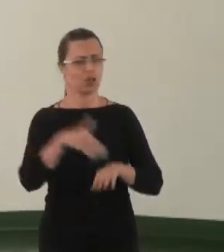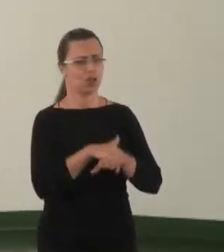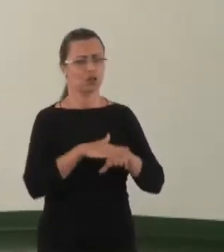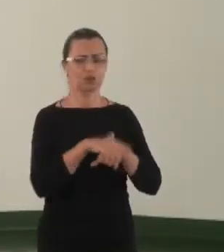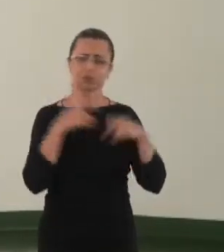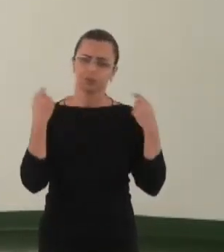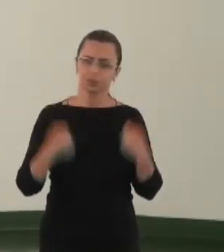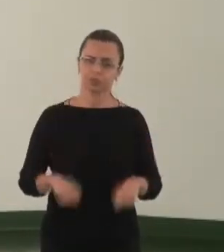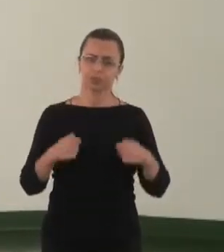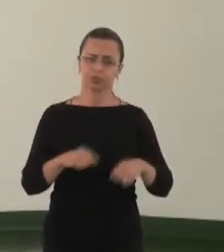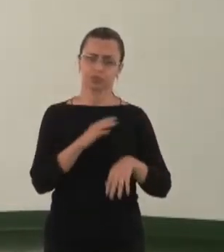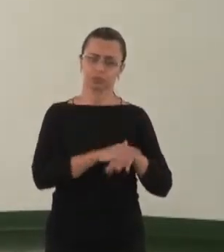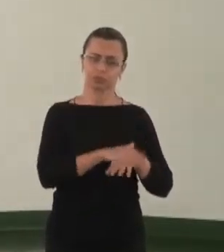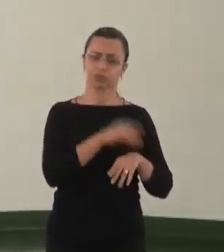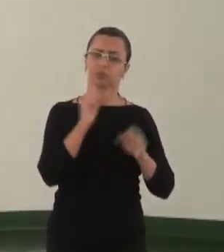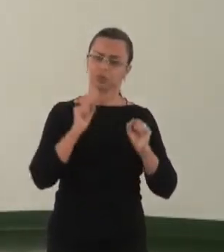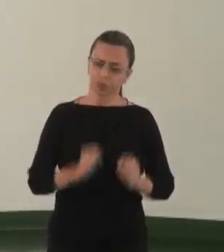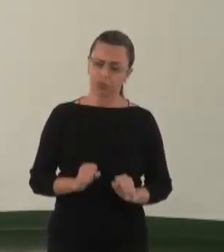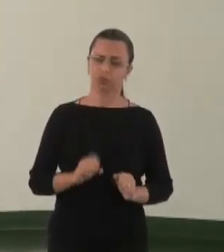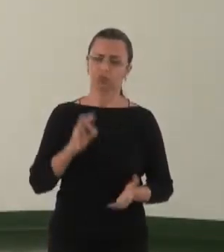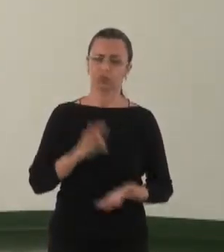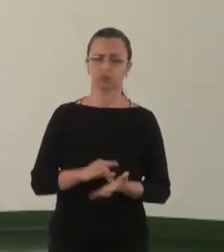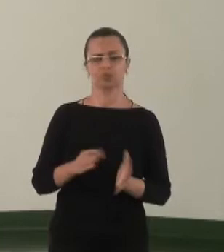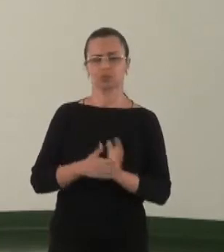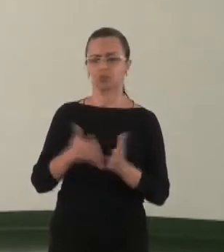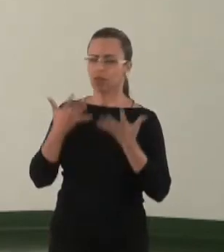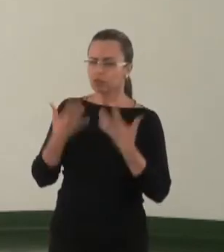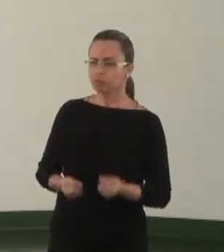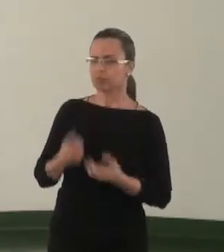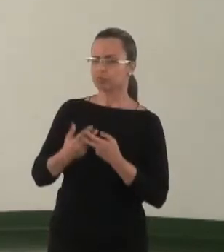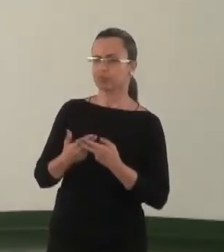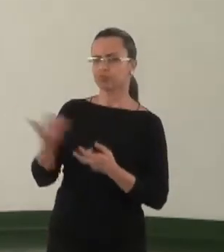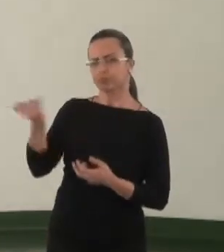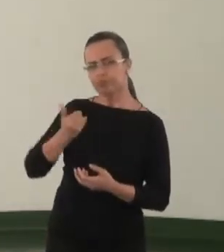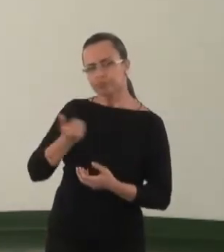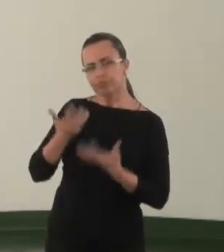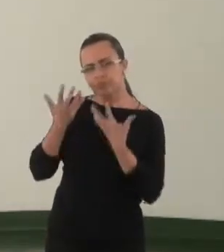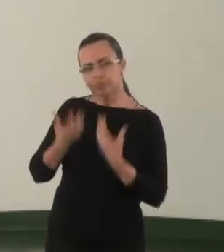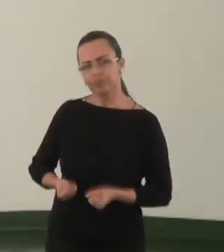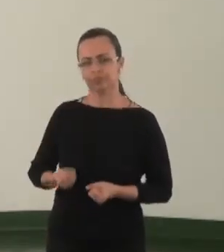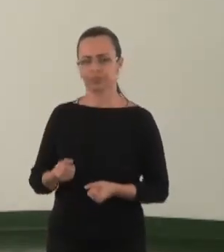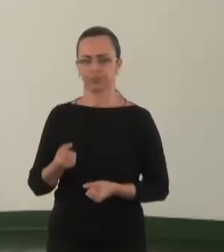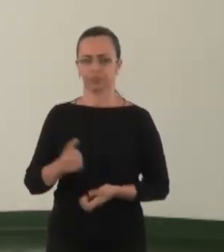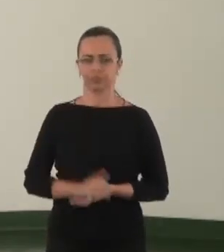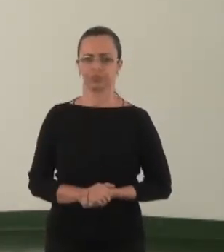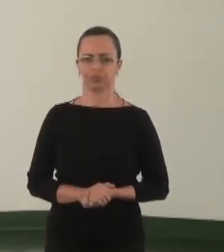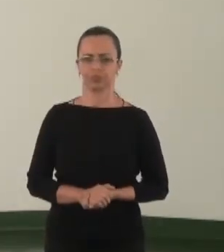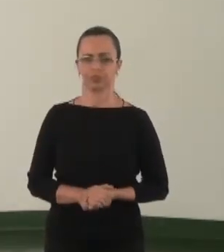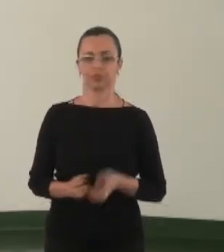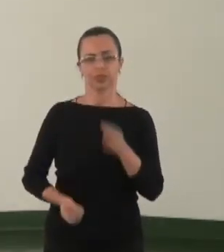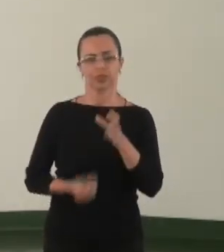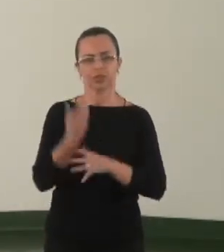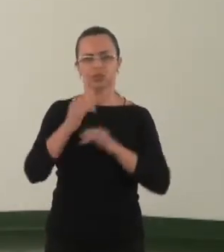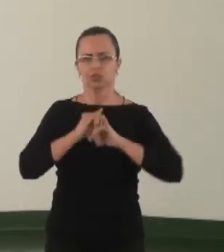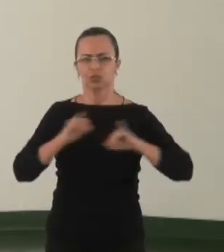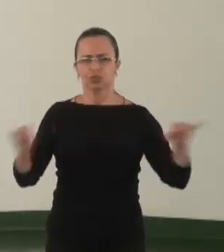Então é necessário que o promotor possa, de fato, se propor a escutar as demandas da sociedade civil. Criação e divulgação de